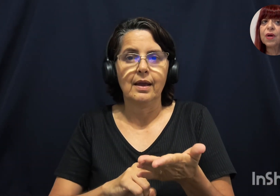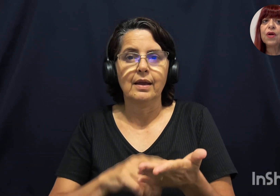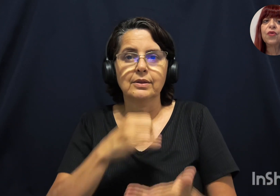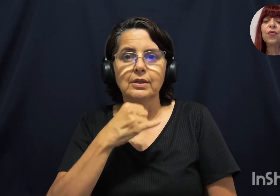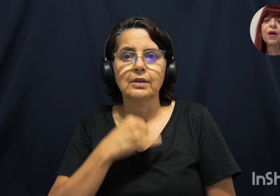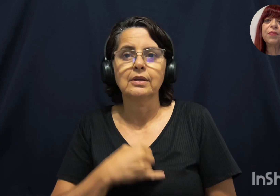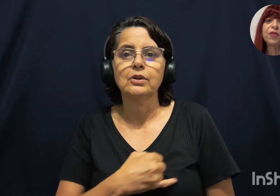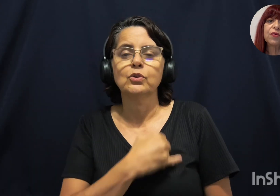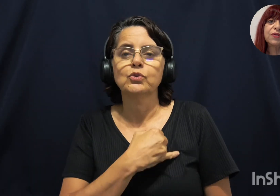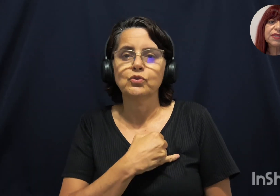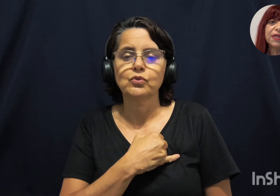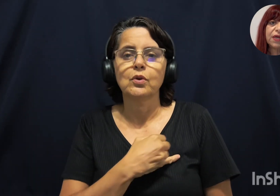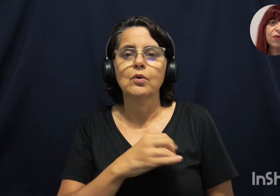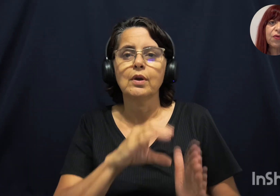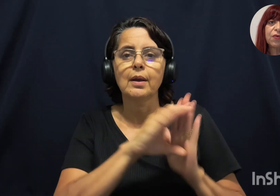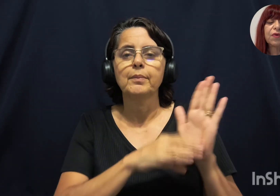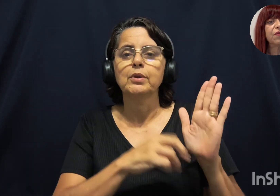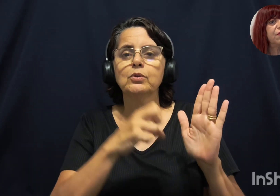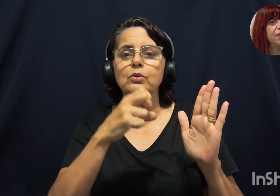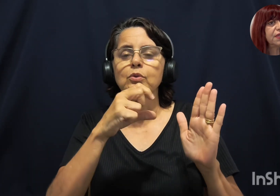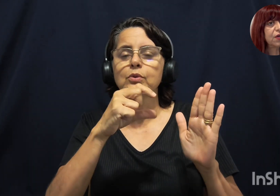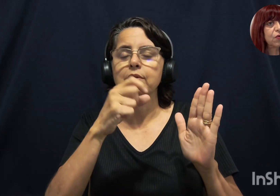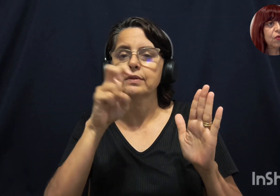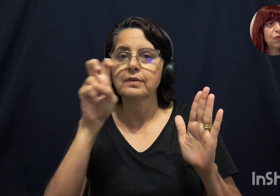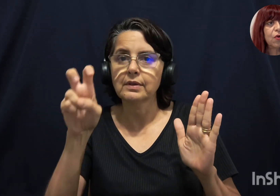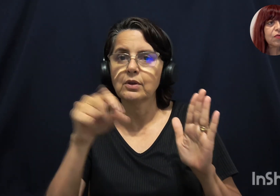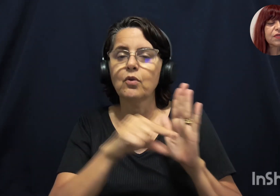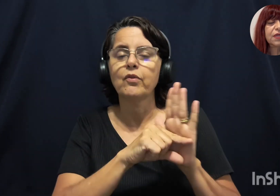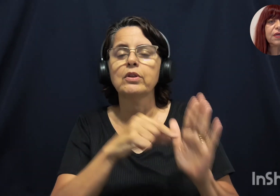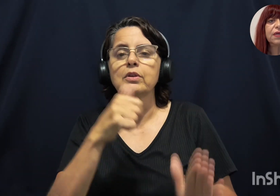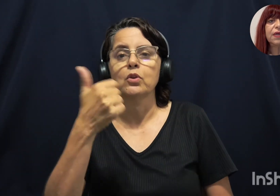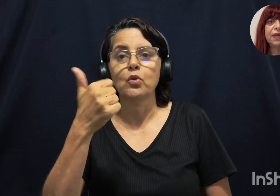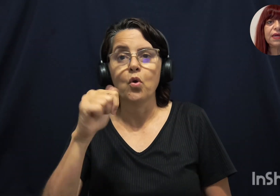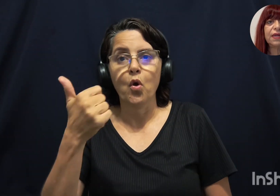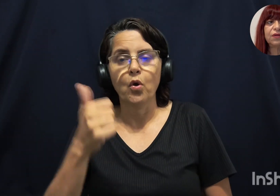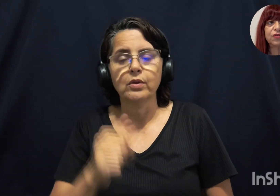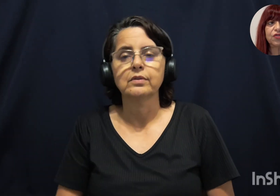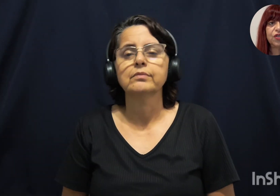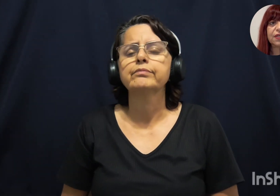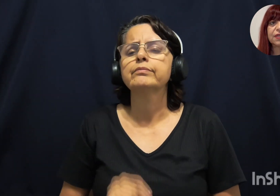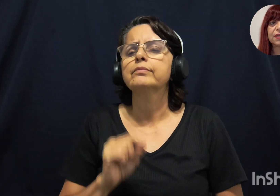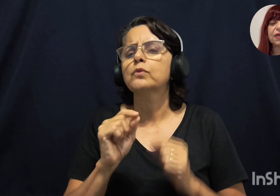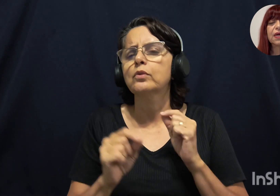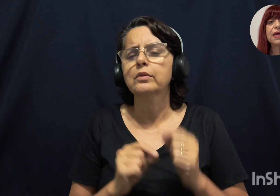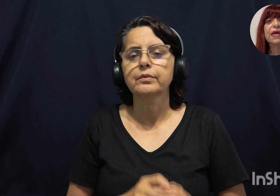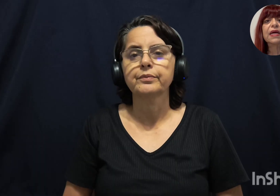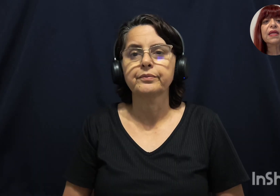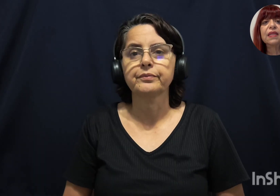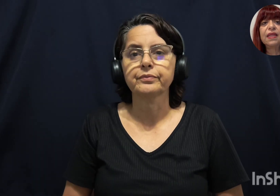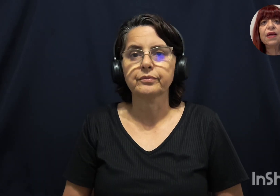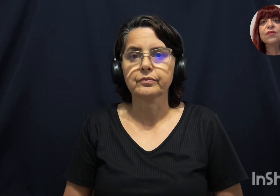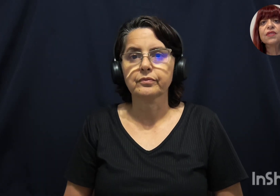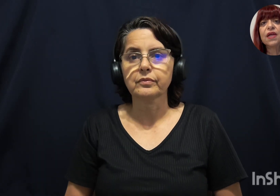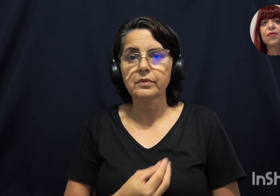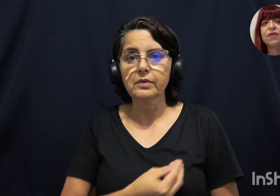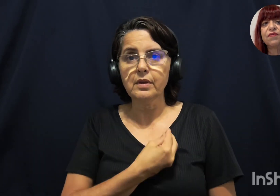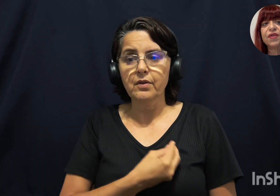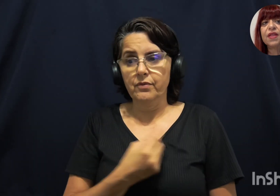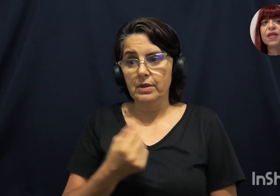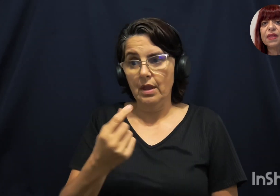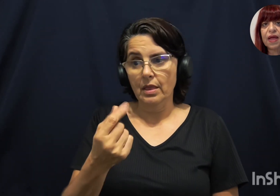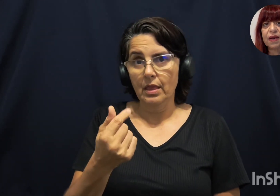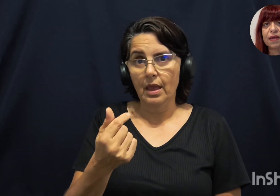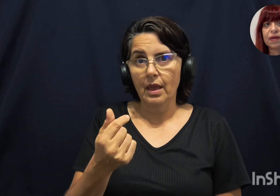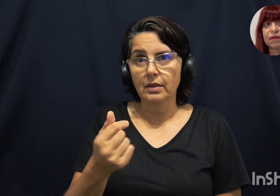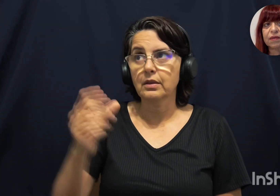João, no capítulo 5, versículo 11, e ele nos diz: Deus deu a